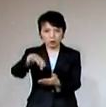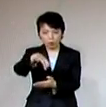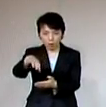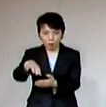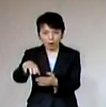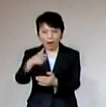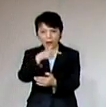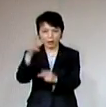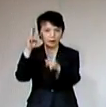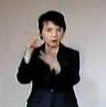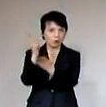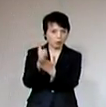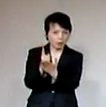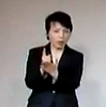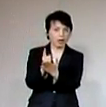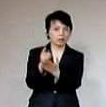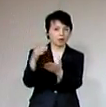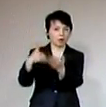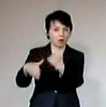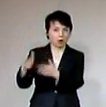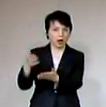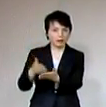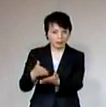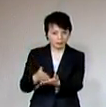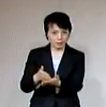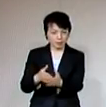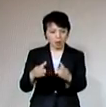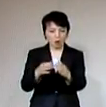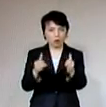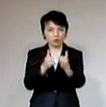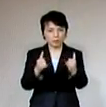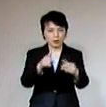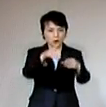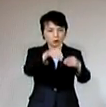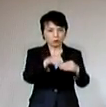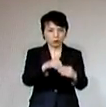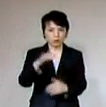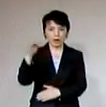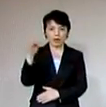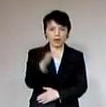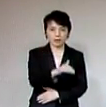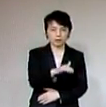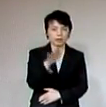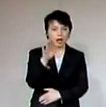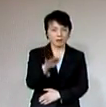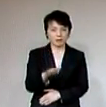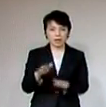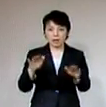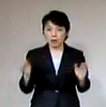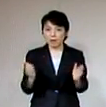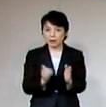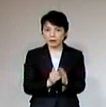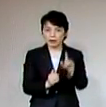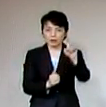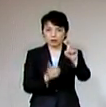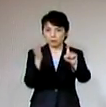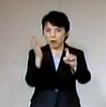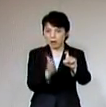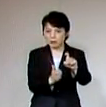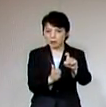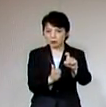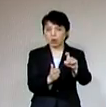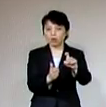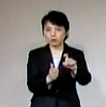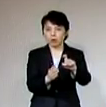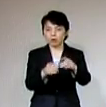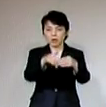企業だけの話でありまして、国民の所得は減り続けて、 今までに 10% 以上も所